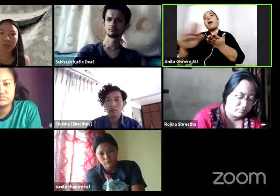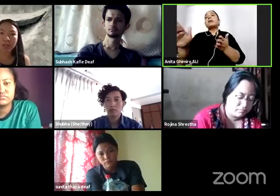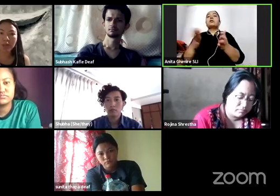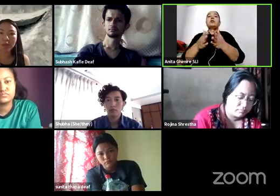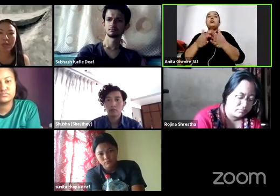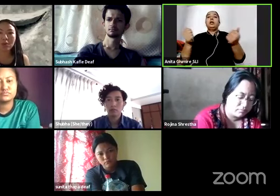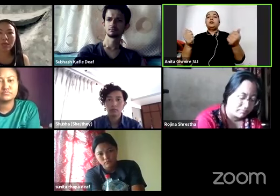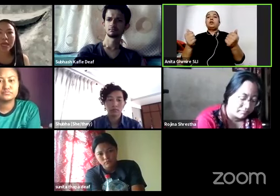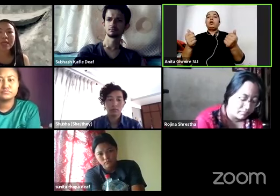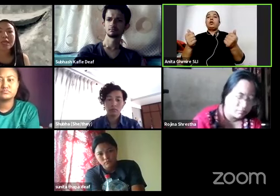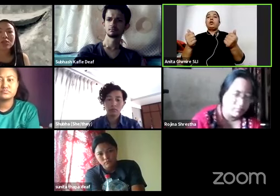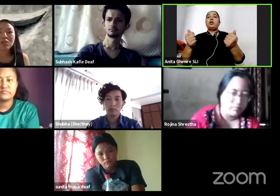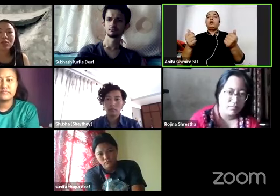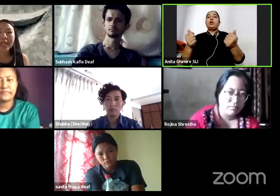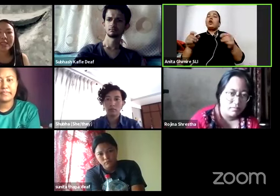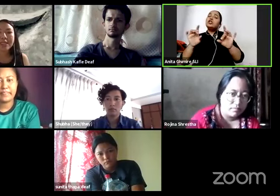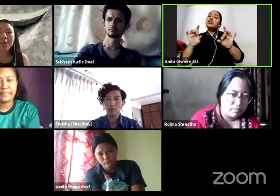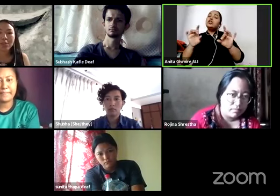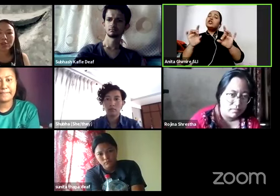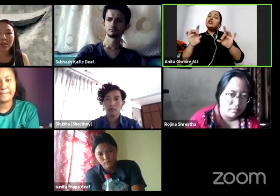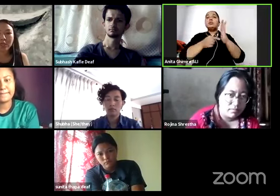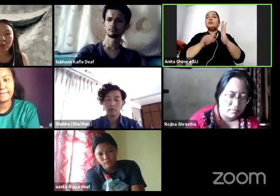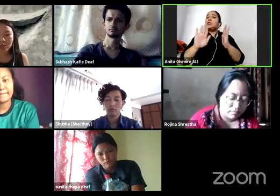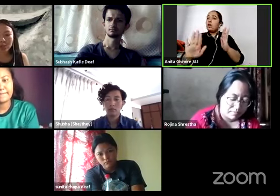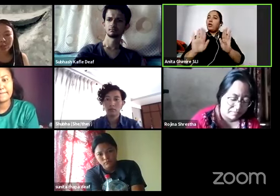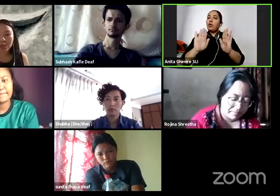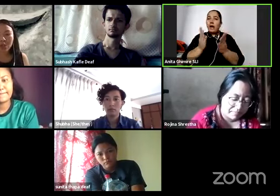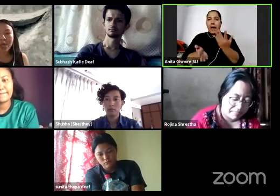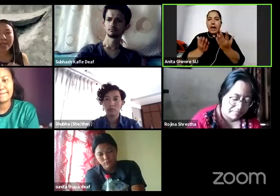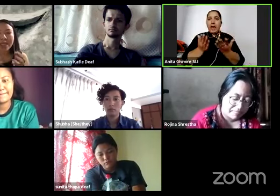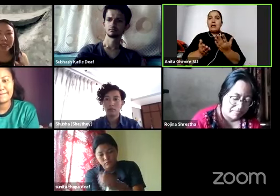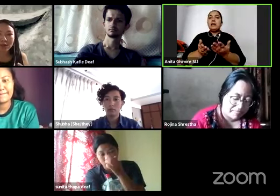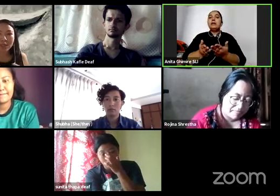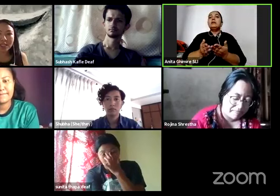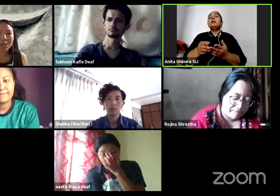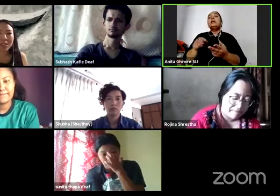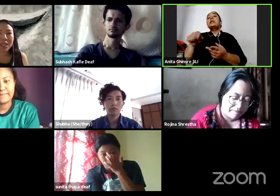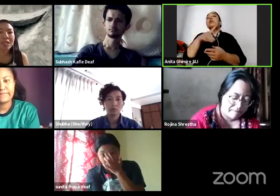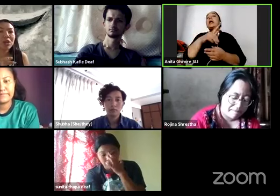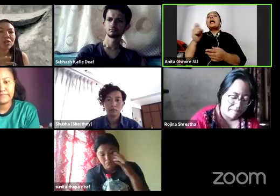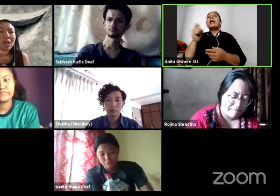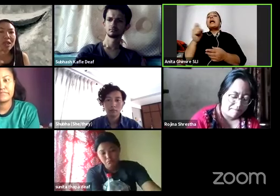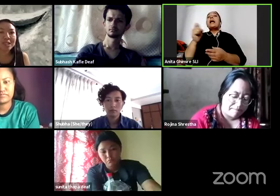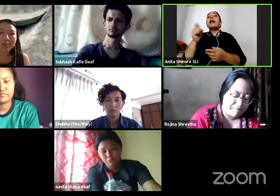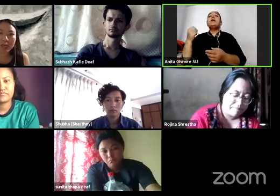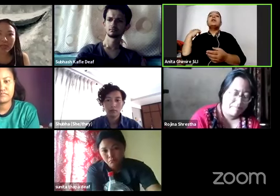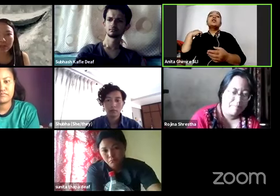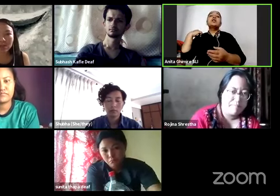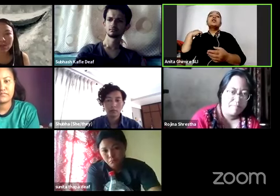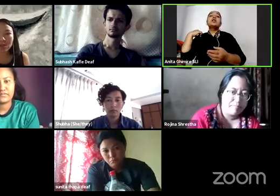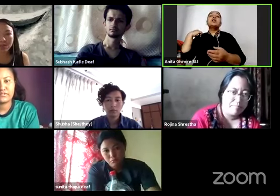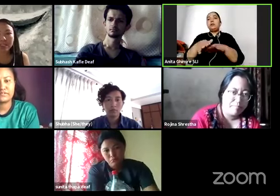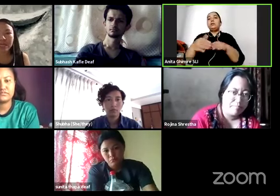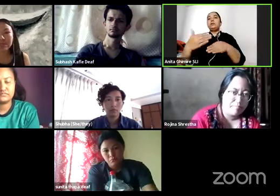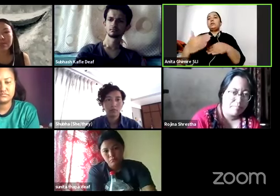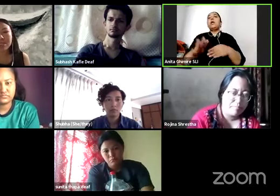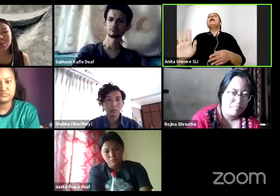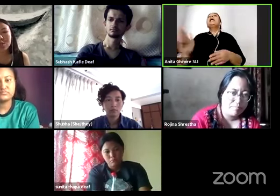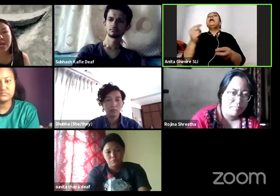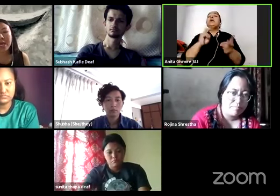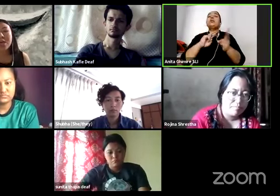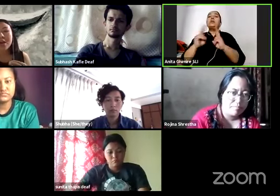सकिन्छ भन्ने कुराहरू होला जसको लागि चाहिँ अब हाम्रो सहभागीहरू पनि हुनुहुन्छ, उहाँहरूलाई नि के कुरा छ भनेदेखि हजुरहरूलाई च्याटमा लेख्न सजिलो हुन्छ भने